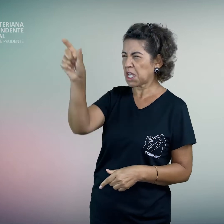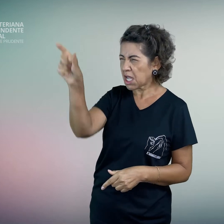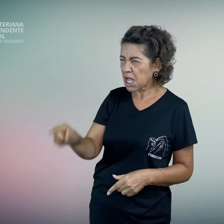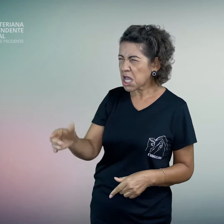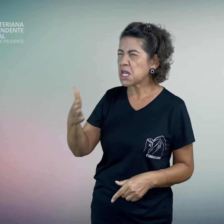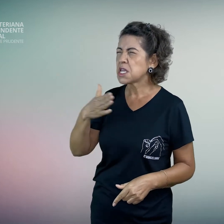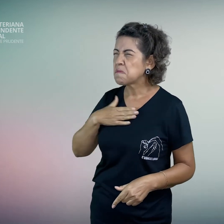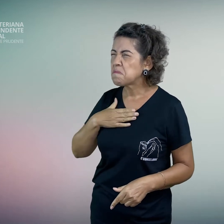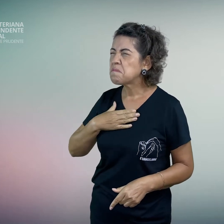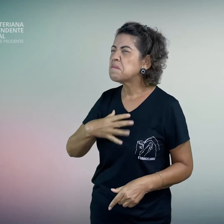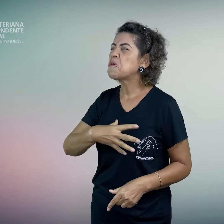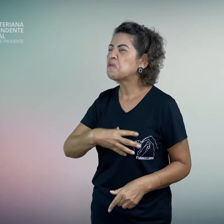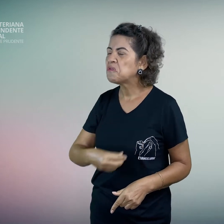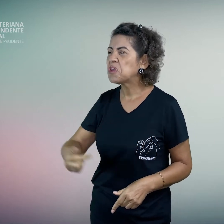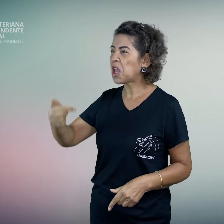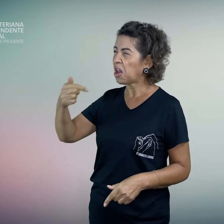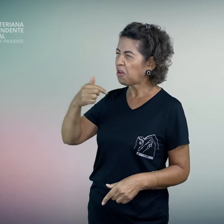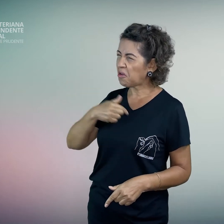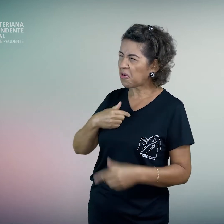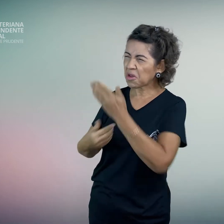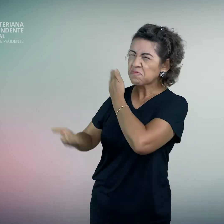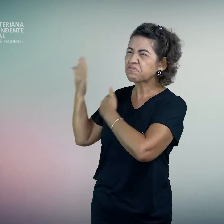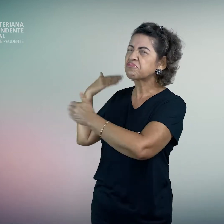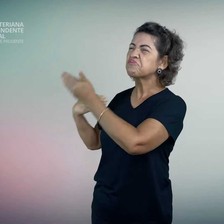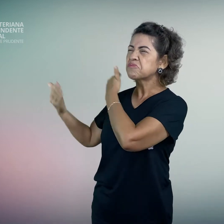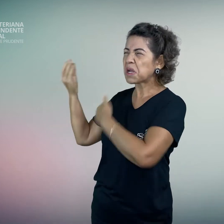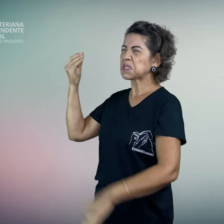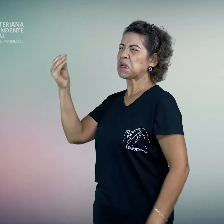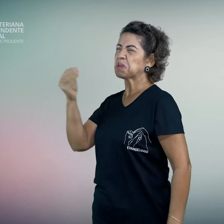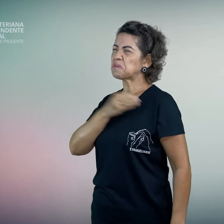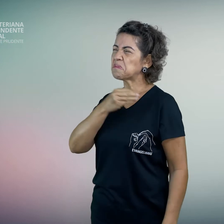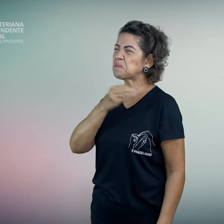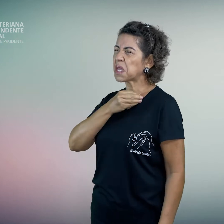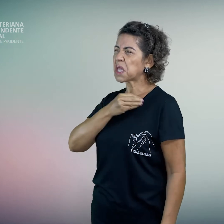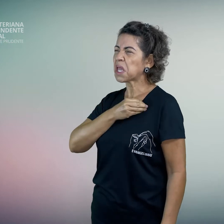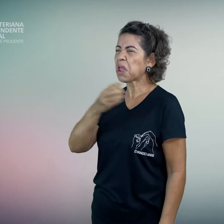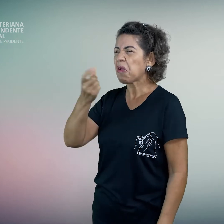Sempre que olhassem para o menino Jefté, o seu pecado seria lembrado.